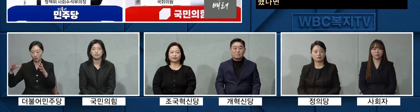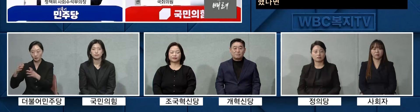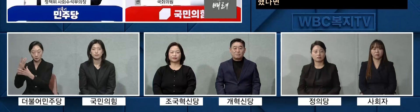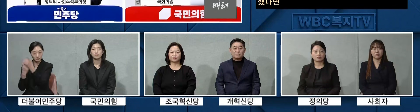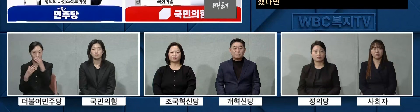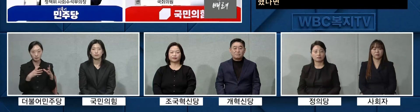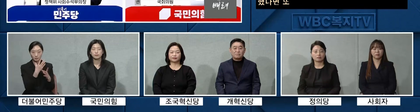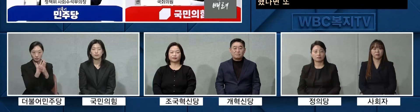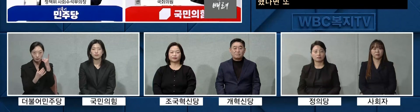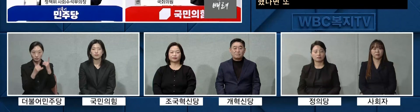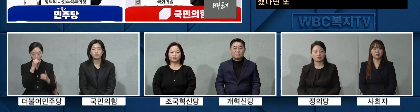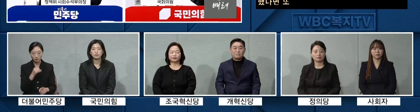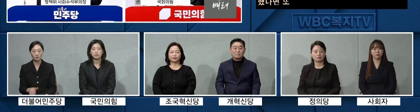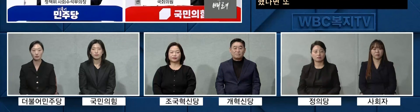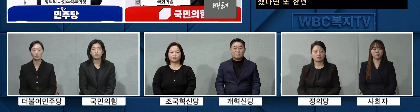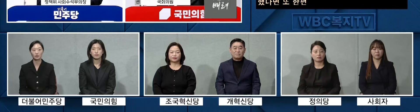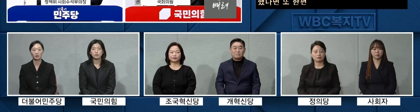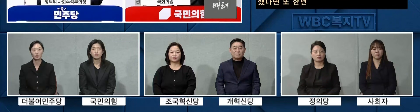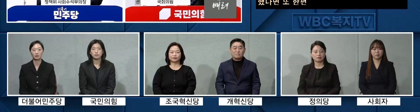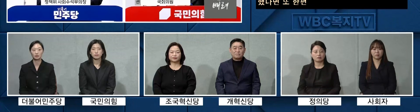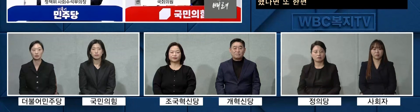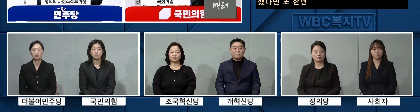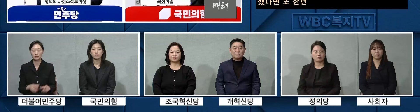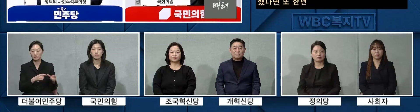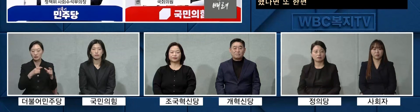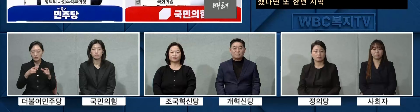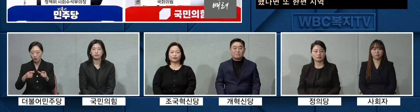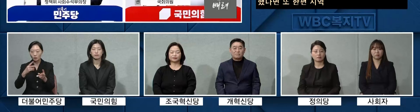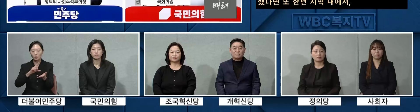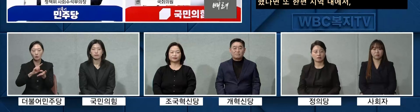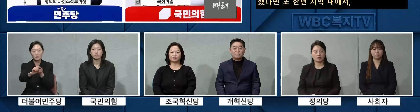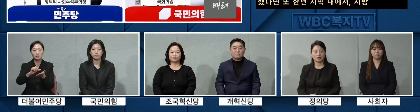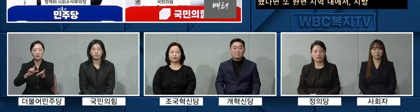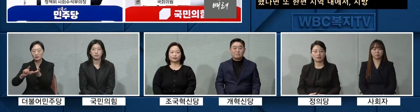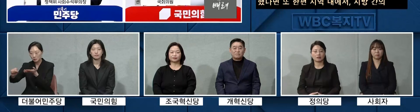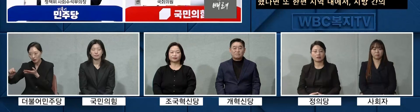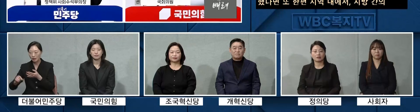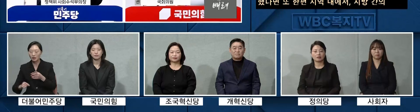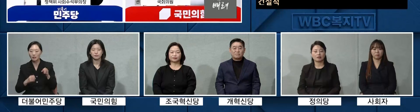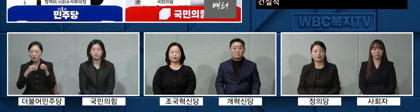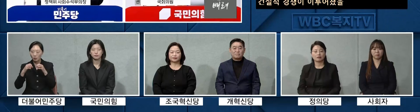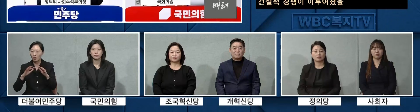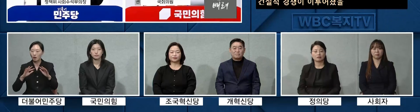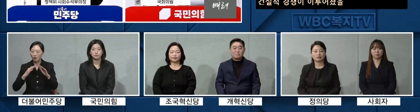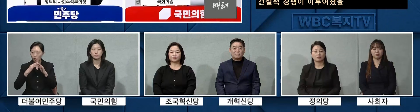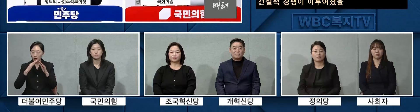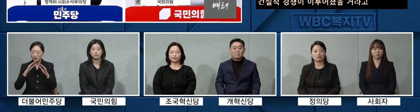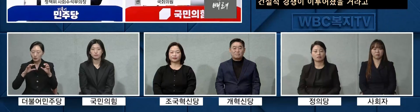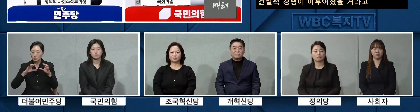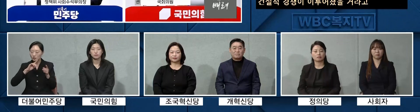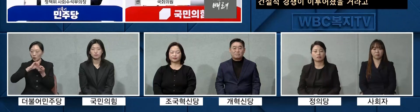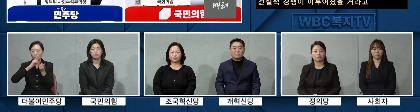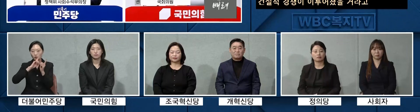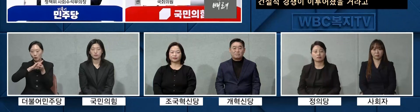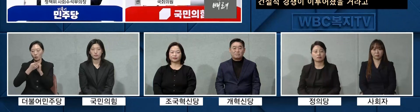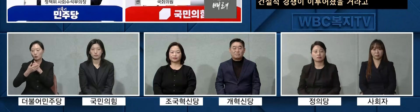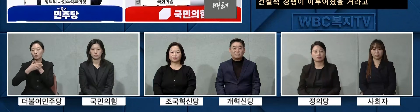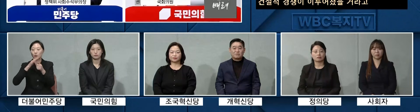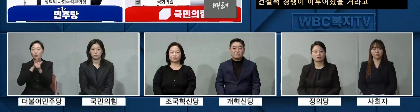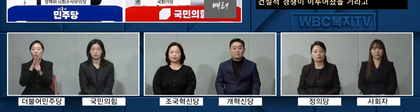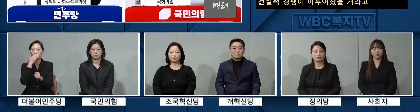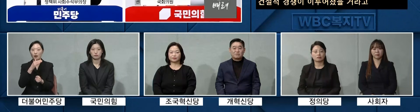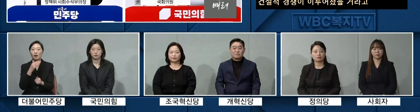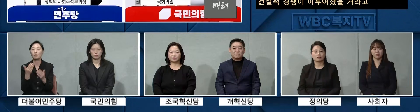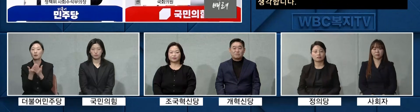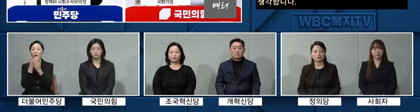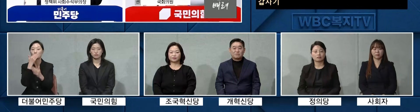간에 지역 내에서 또 지방 간에 건설적 경쟁이 이루어졌을 거라고 생각합니다. 갑자기 대전 충남에서 태도가 돌변하고